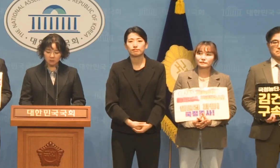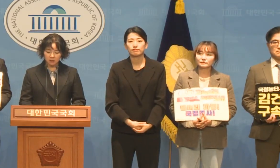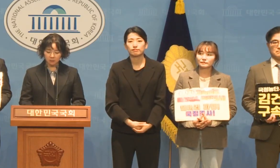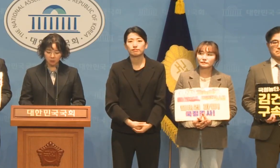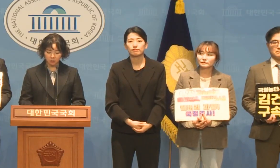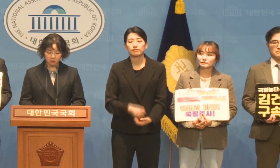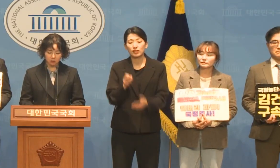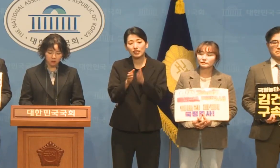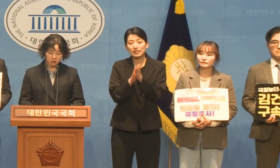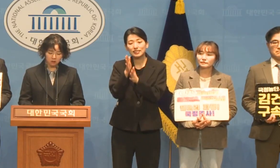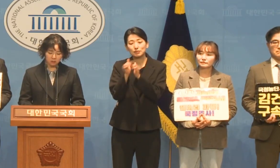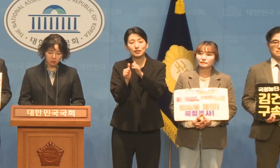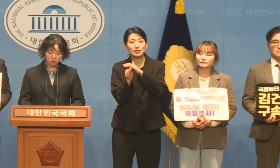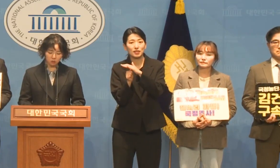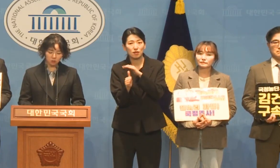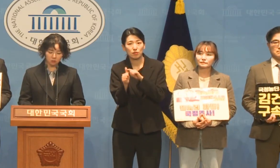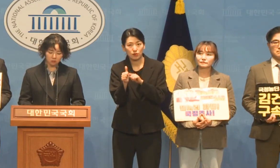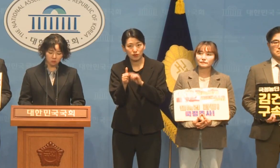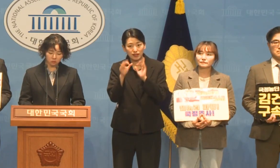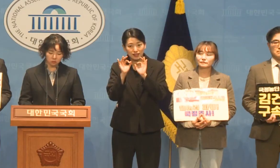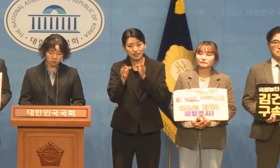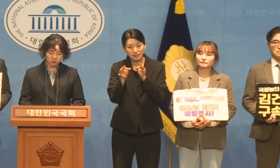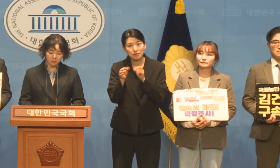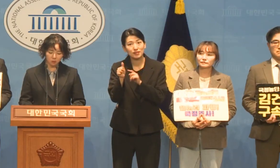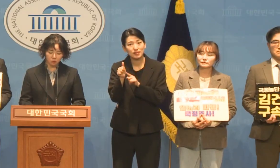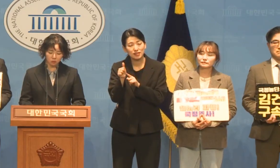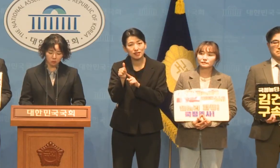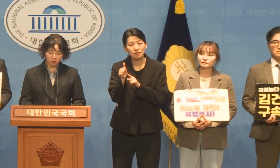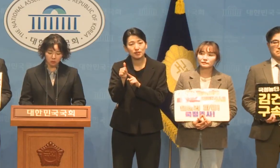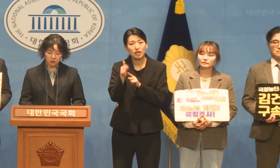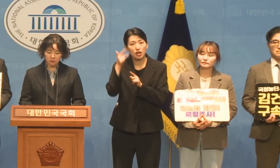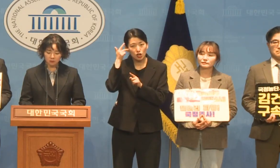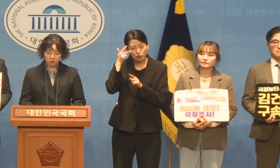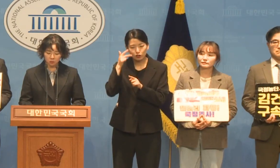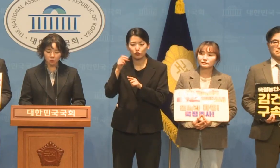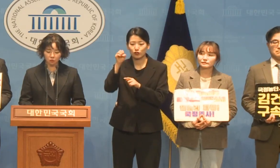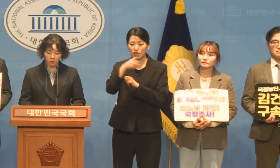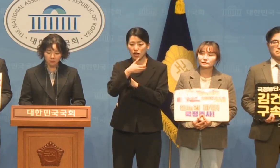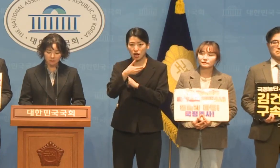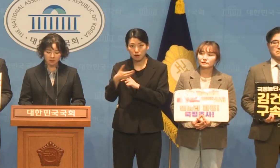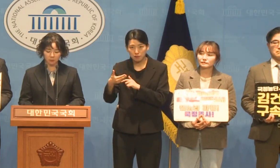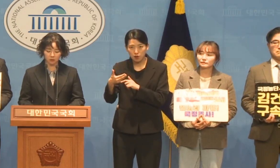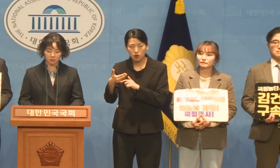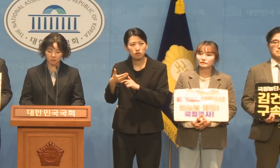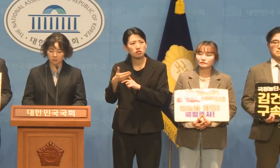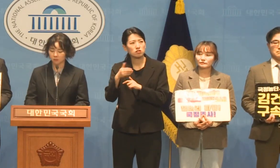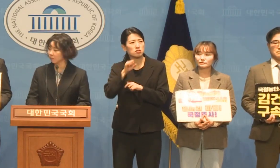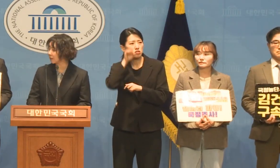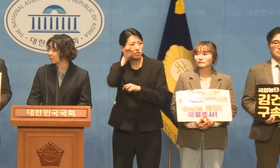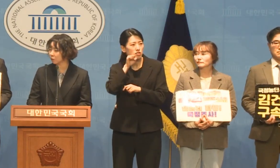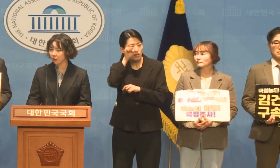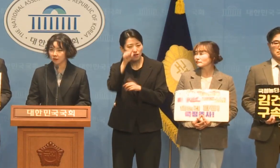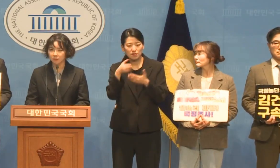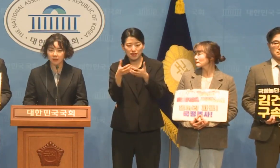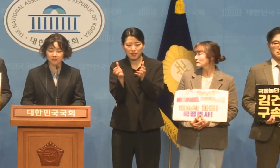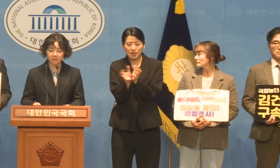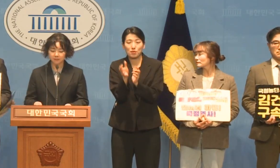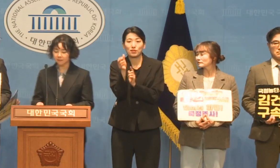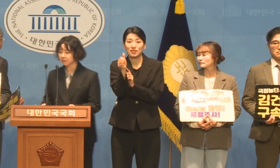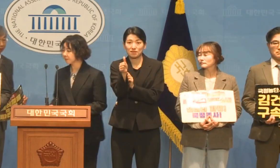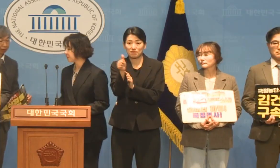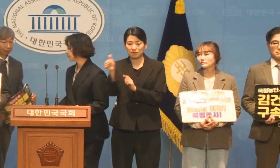양평 시민 대표로서 김현호 여주 양평고속도로 시민 촉구 모임 대표님 말씀 듣도록